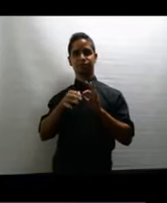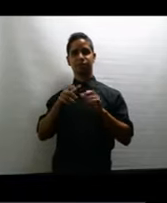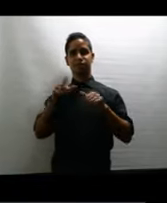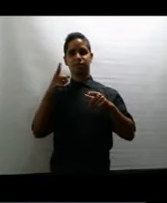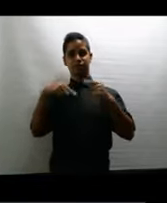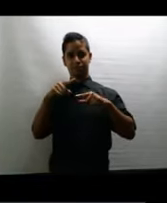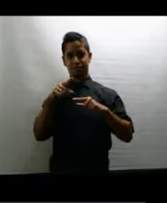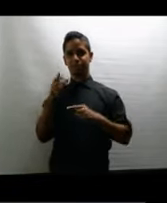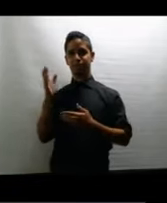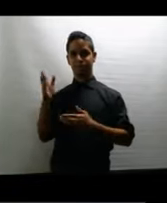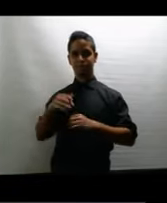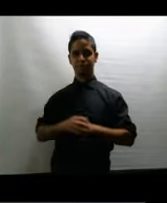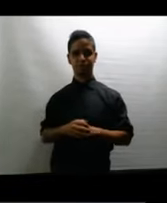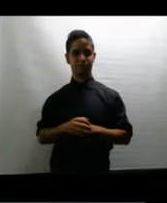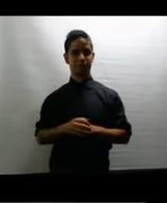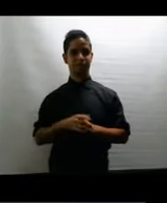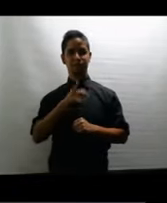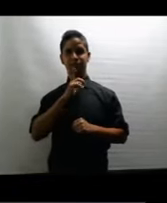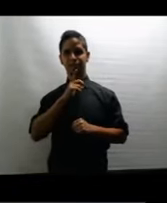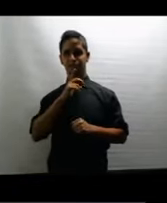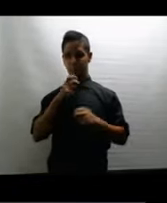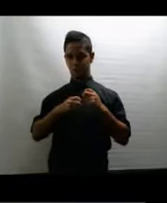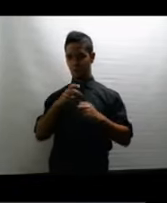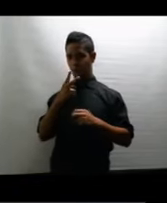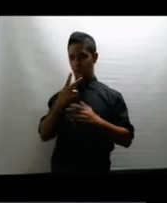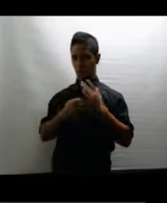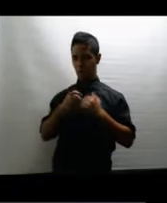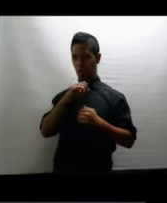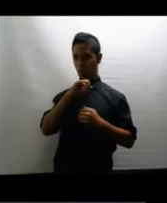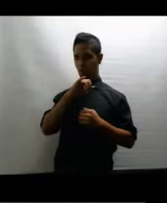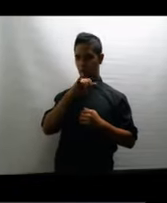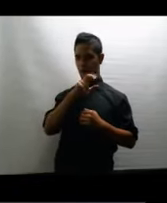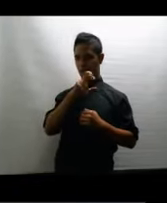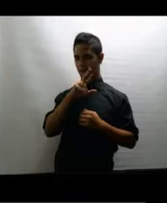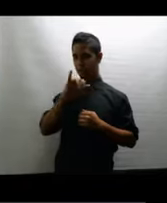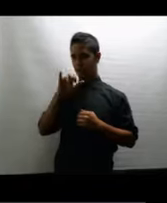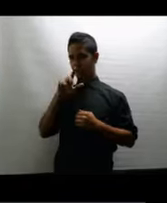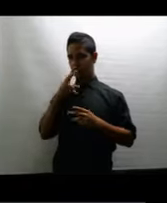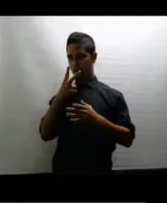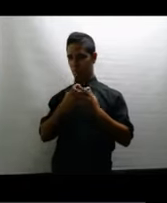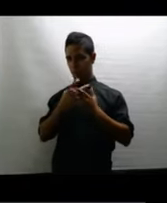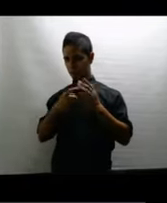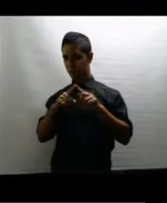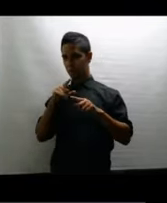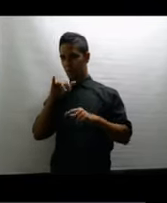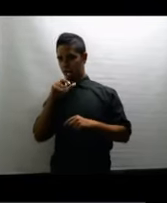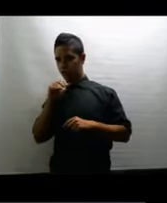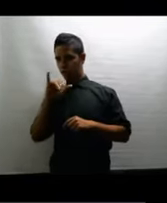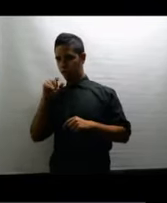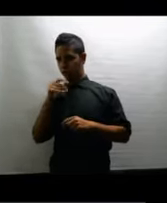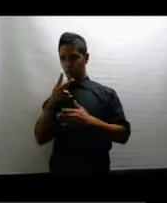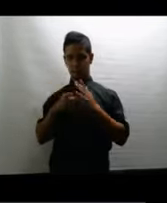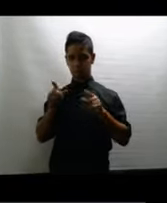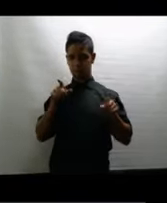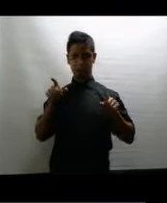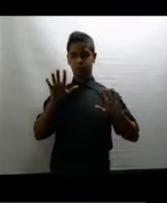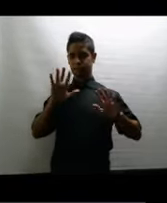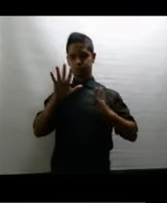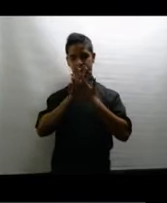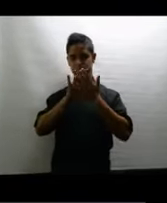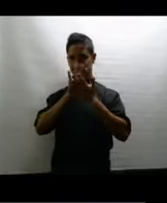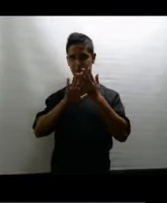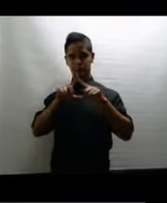Santiago. Pues estaba ese, como, ese es el problema confundido. De tener Javier, Javier, José lo Joselo, sí, Santiago, sí. Santiago. De momento, la repetición, mira, aquí es. Ya,